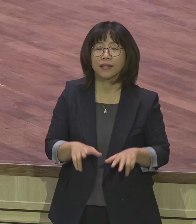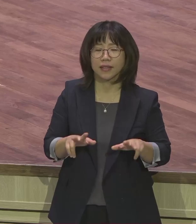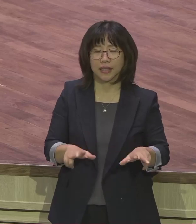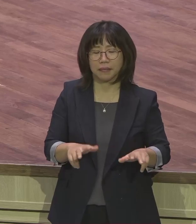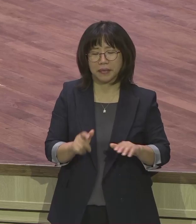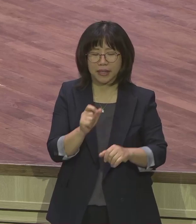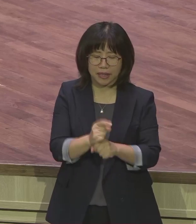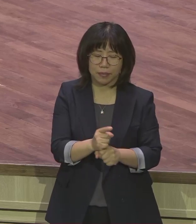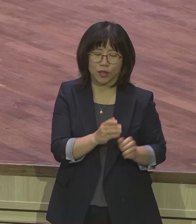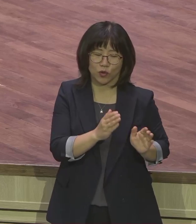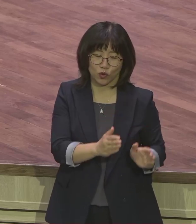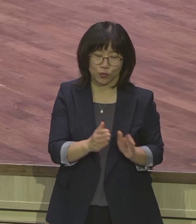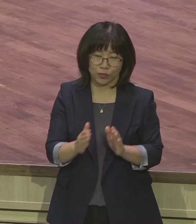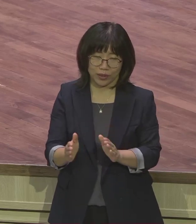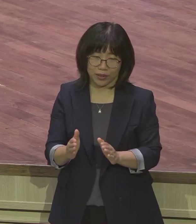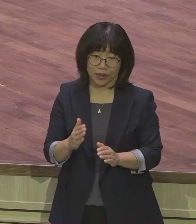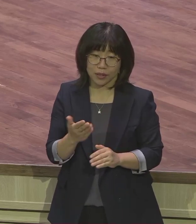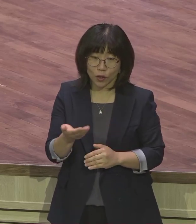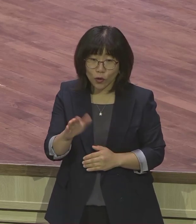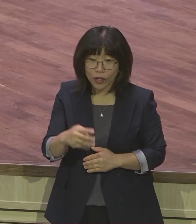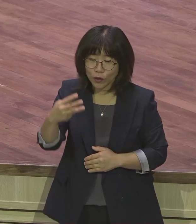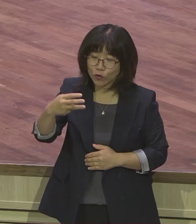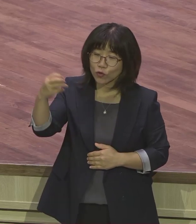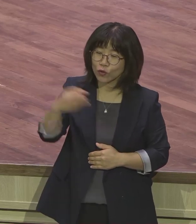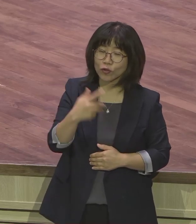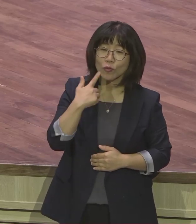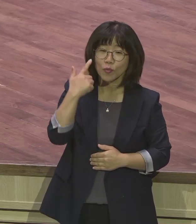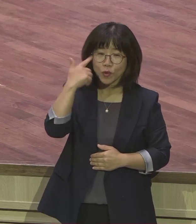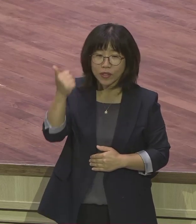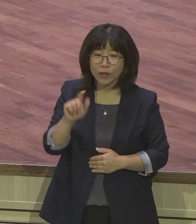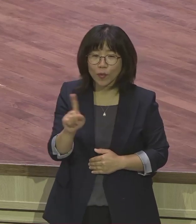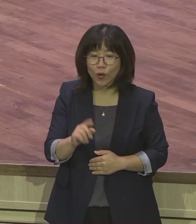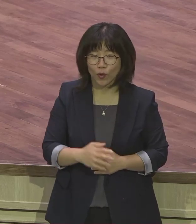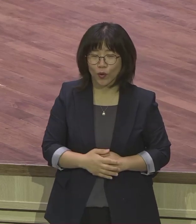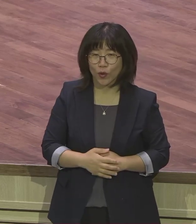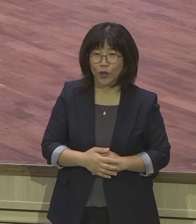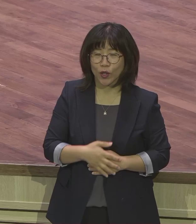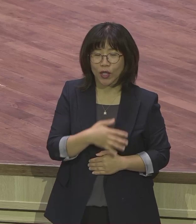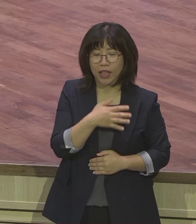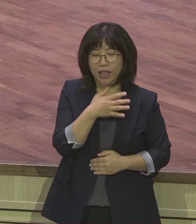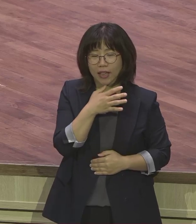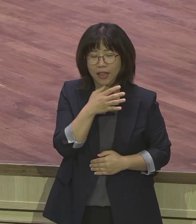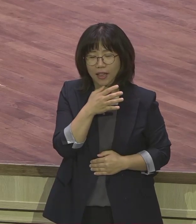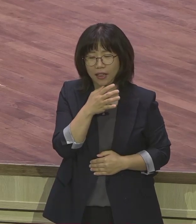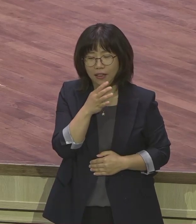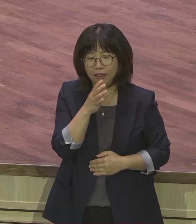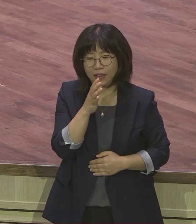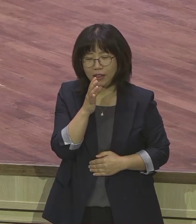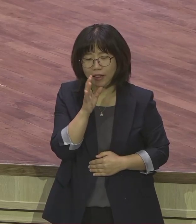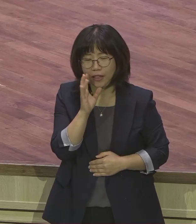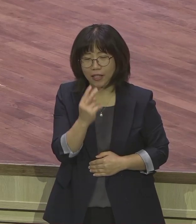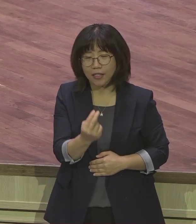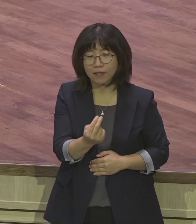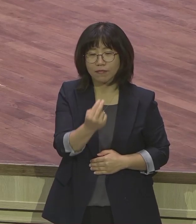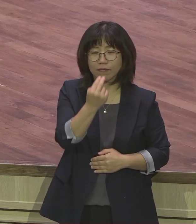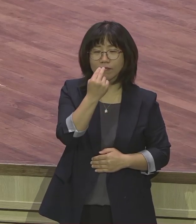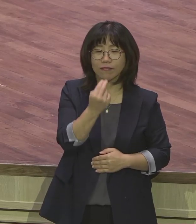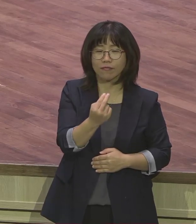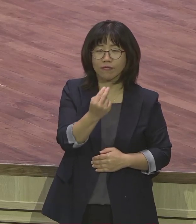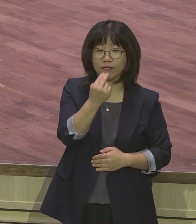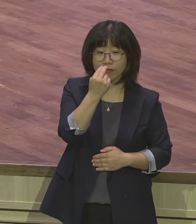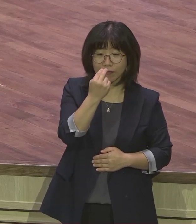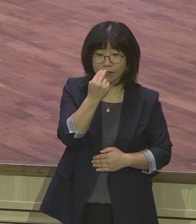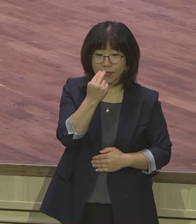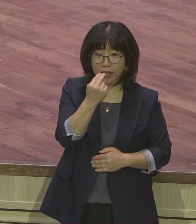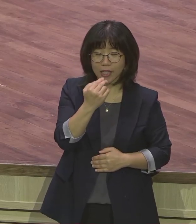그래서 사는데 윤목사님이 이 나이 들면 잠을 잘 때 숨이 멈추는 시간이 있고